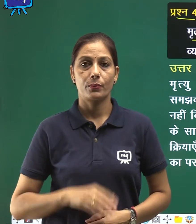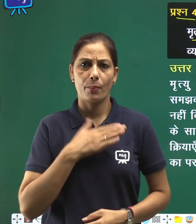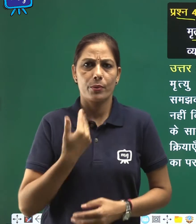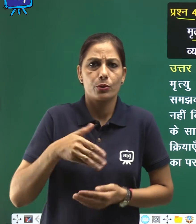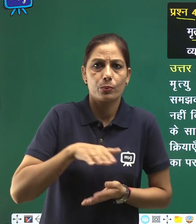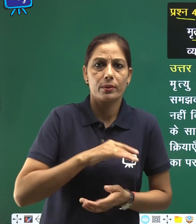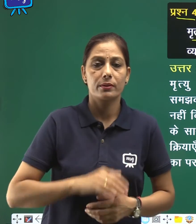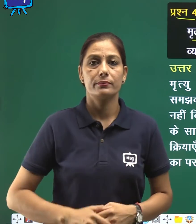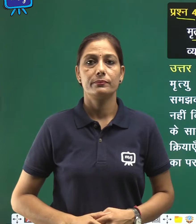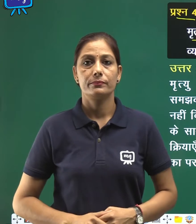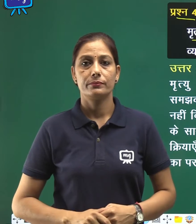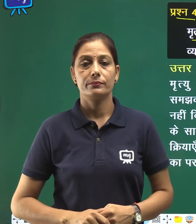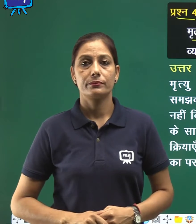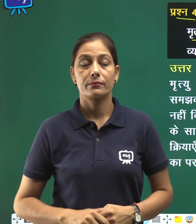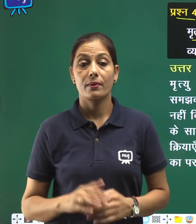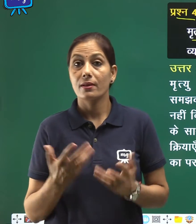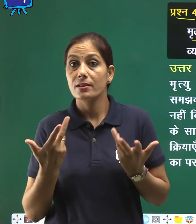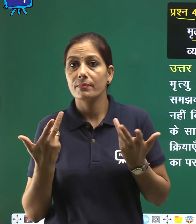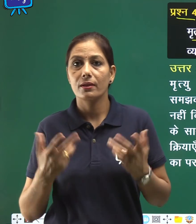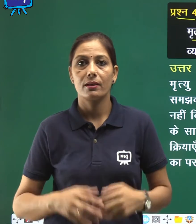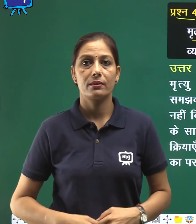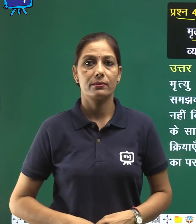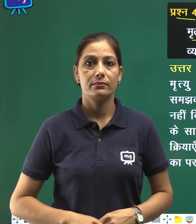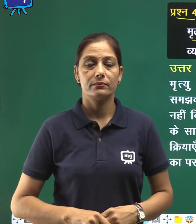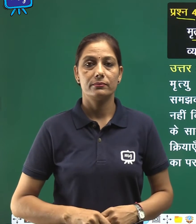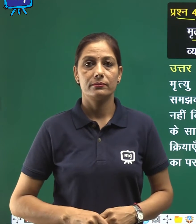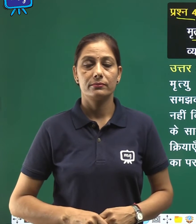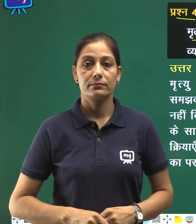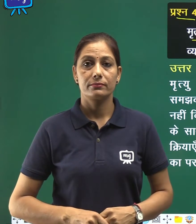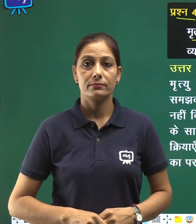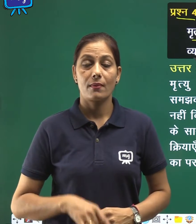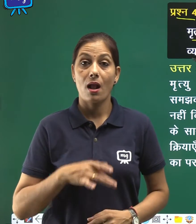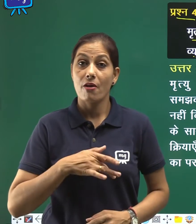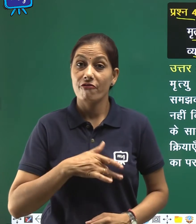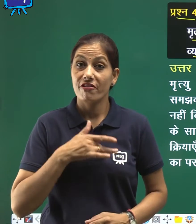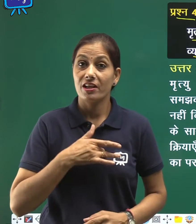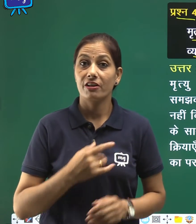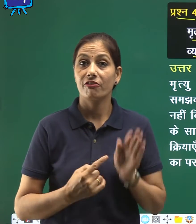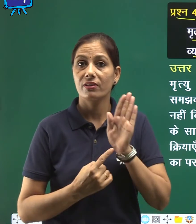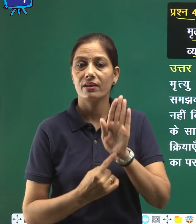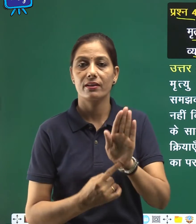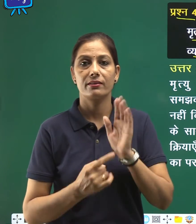मृत्यु पर किस प्रकार भावनाएं व्यक्त की।